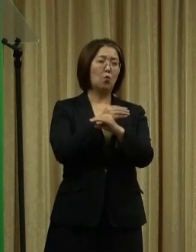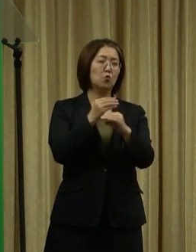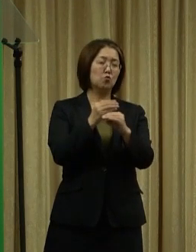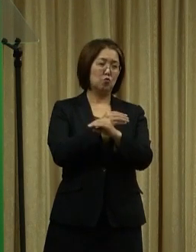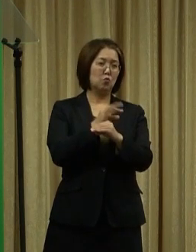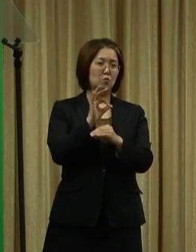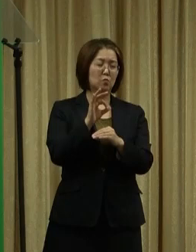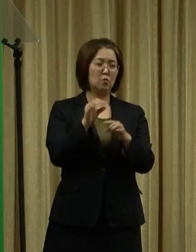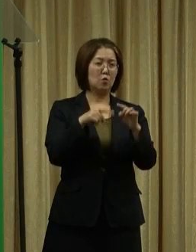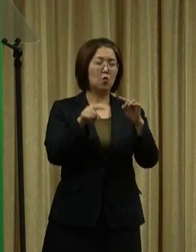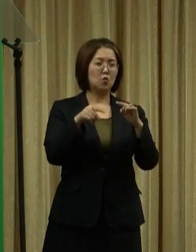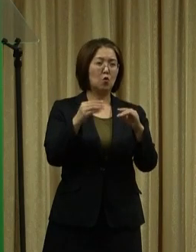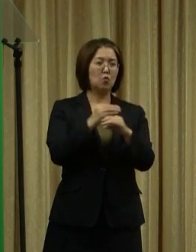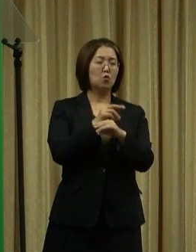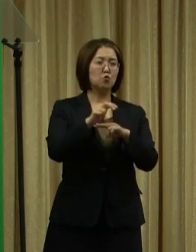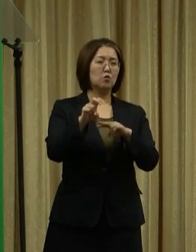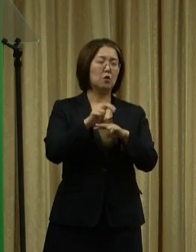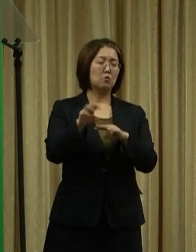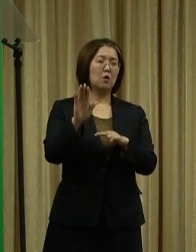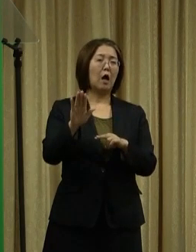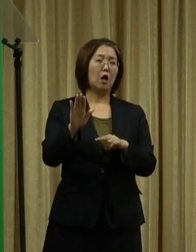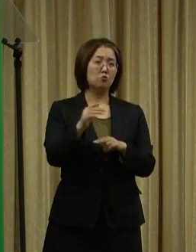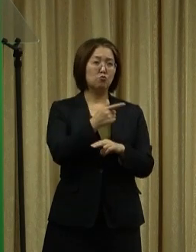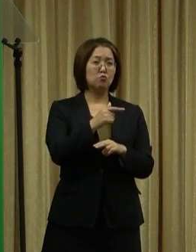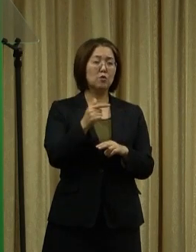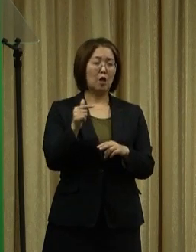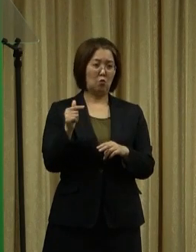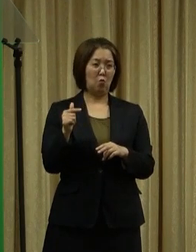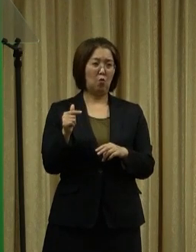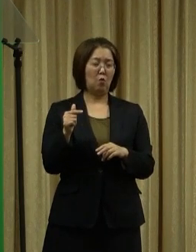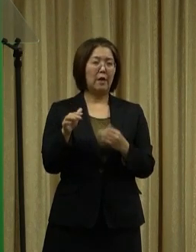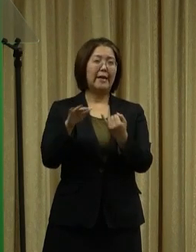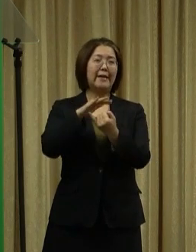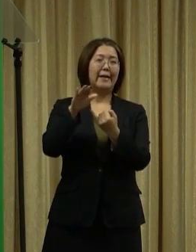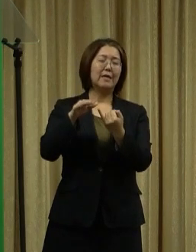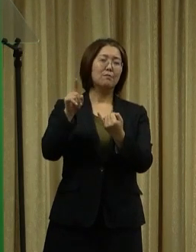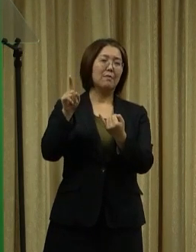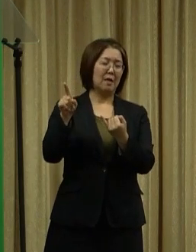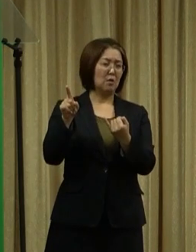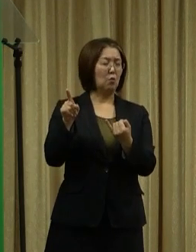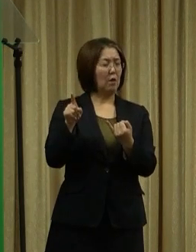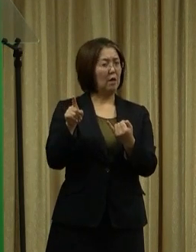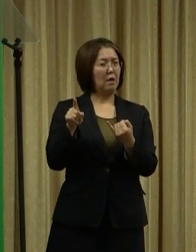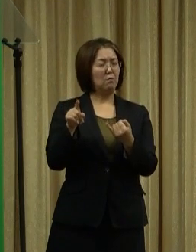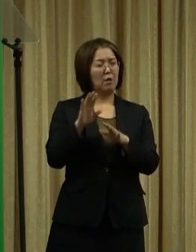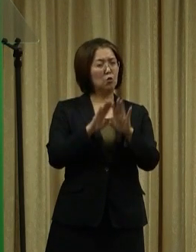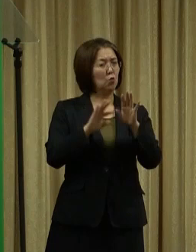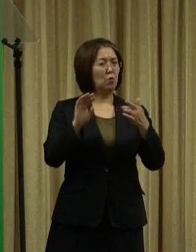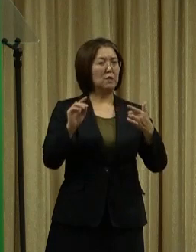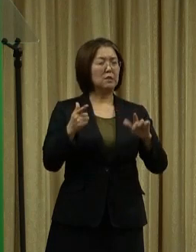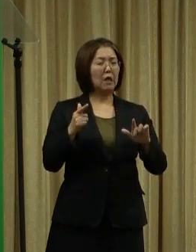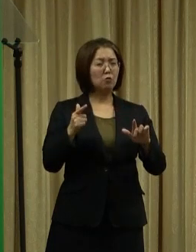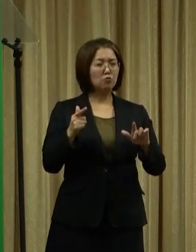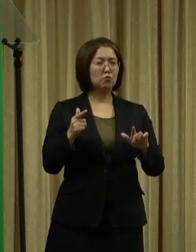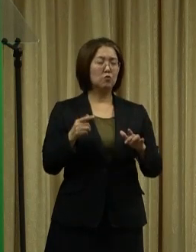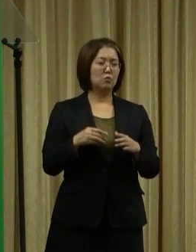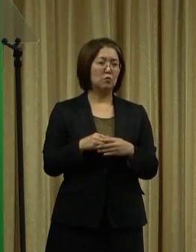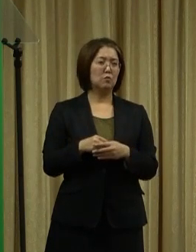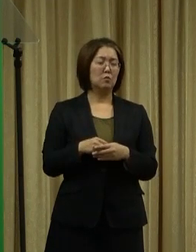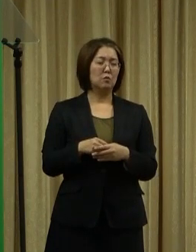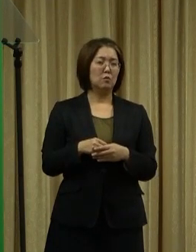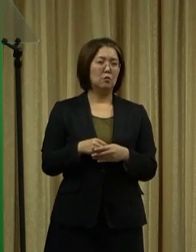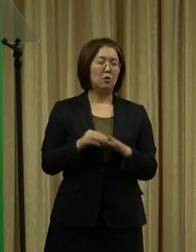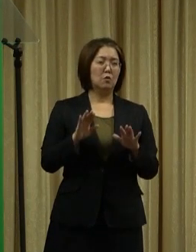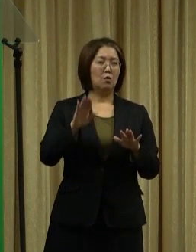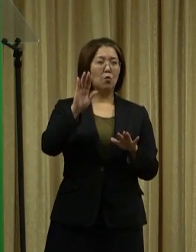ている、まあ、そんなこともあるという、まあ、そういうふうにちょっと愛媛県とは、まあ、置かれた状況が違うということは聞いております。